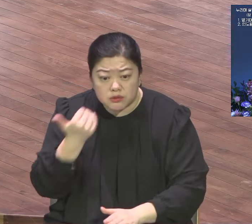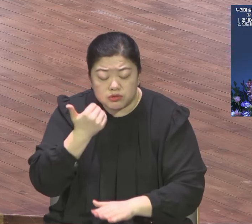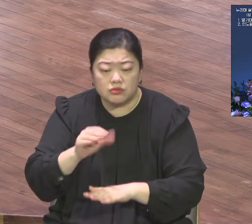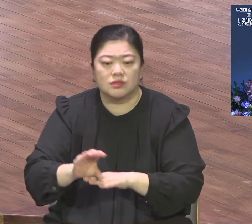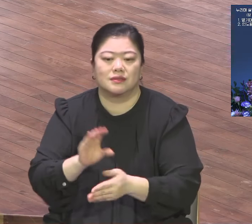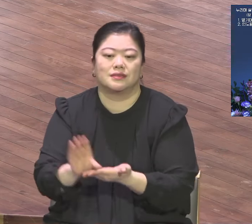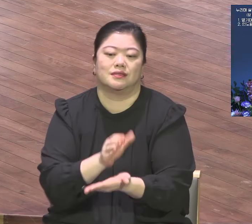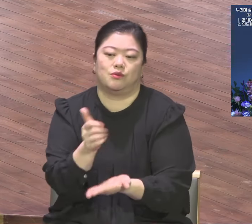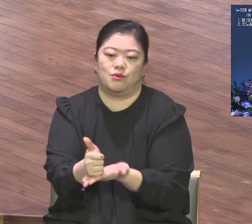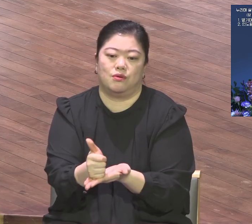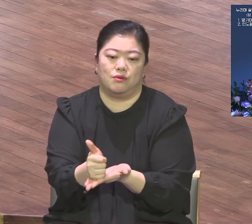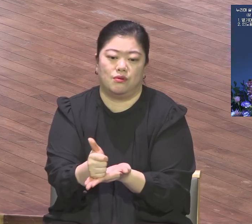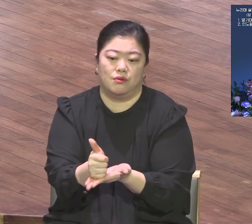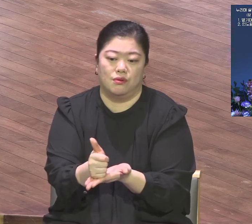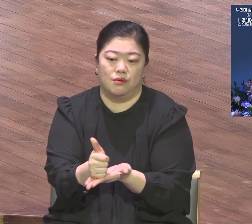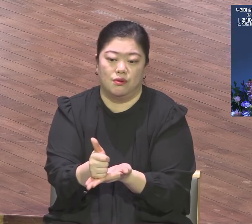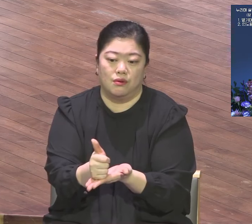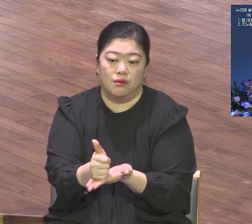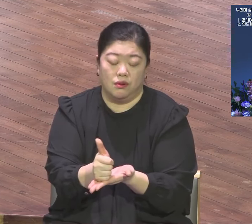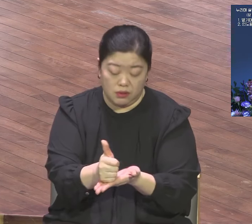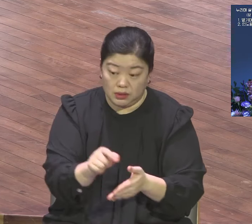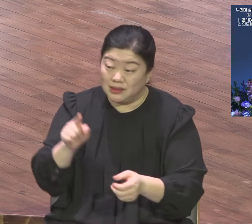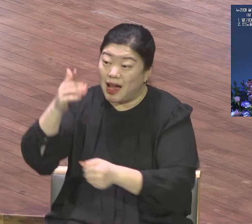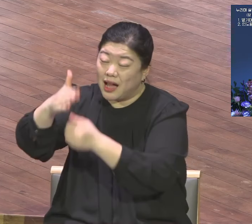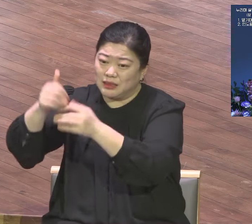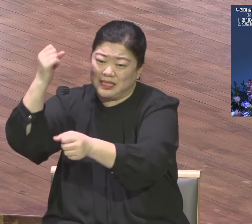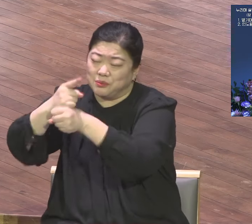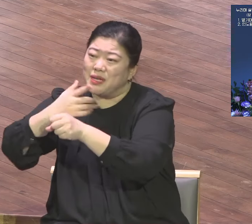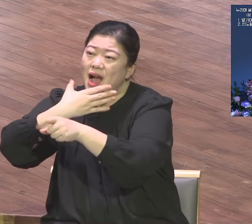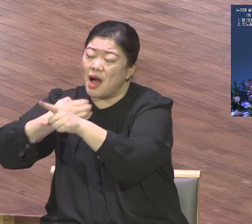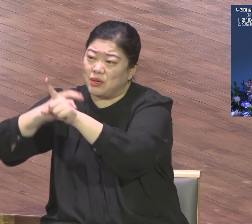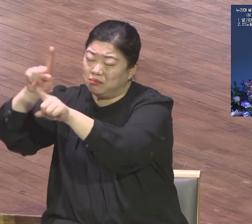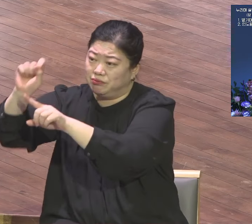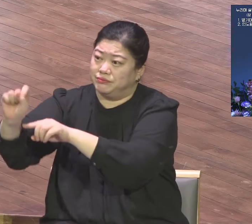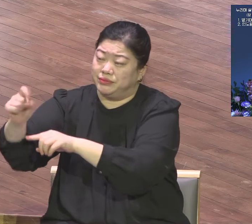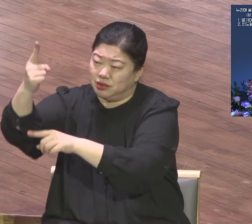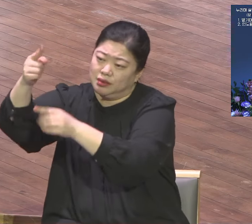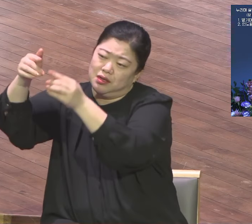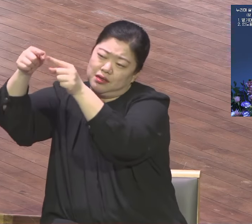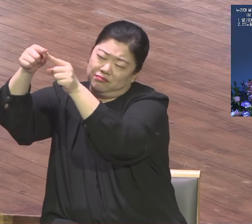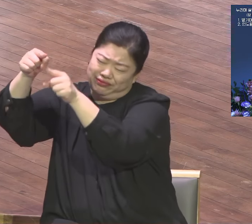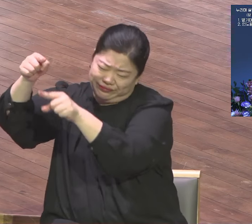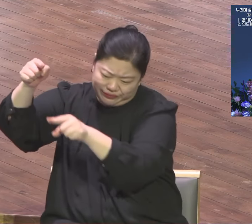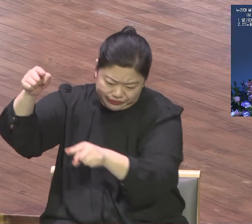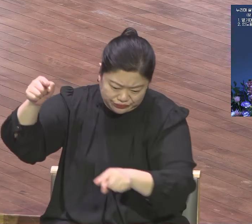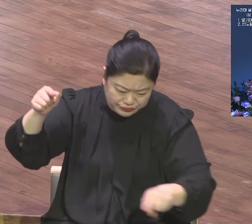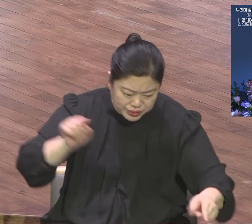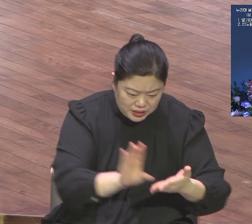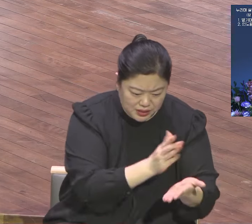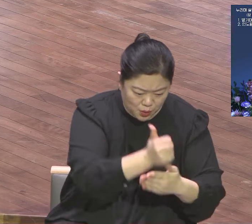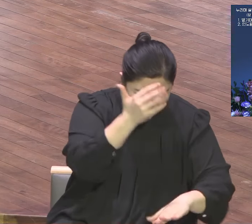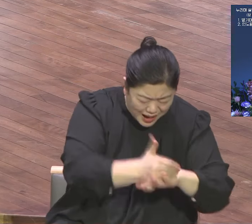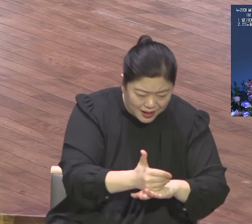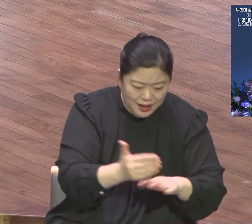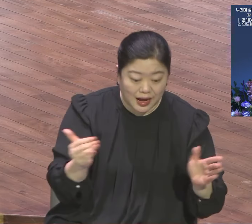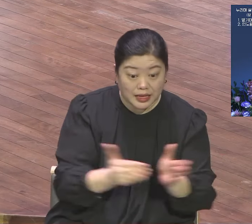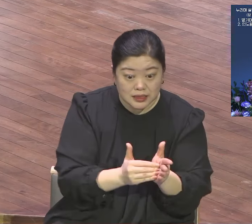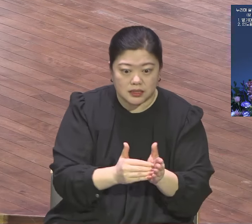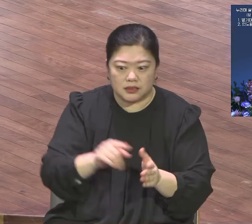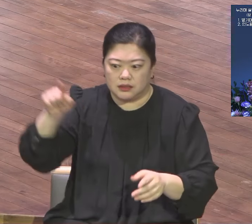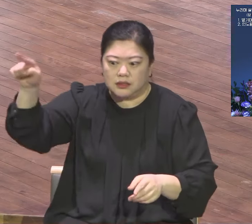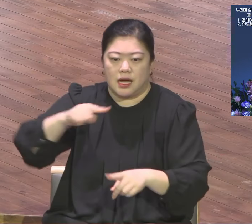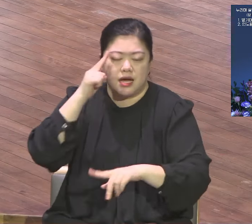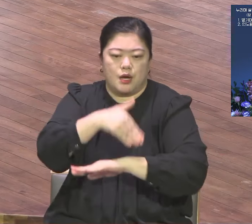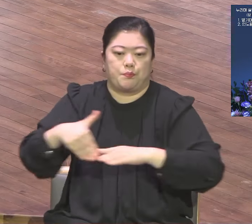메시아를 보낸다고 약속했기 때문에 하나님 그 언약 하나 때문에 아멘. 하나님